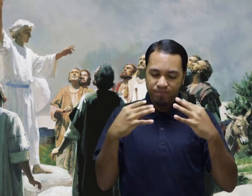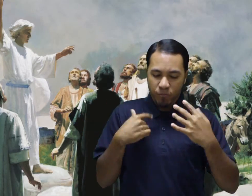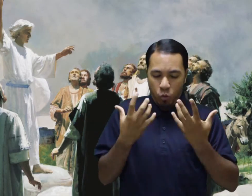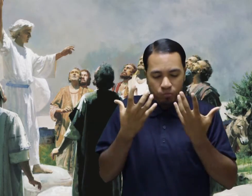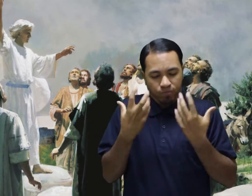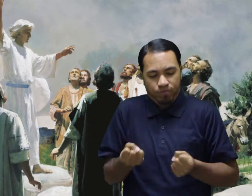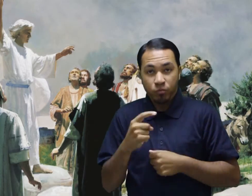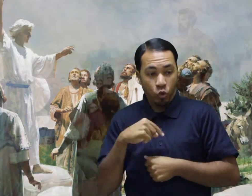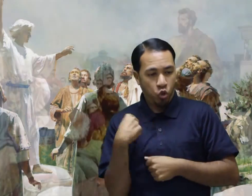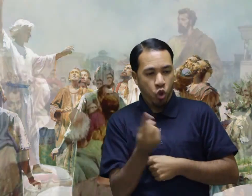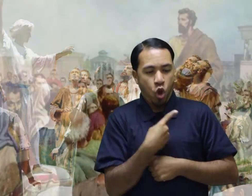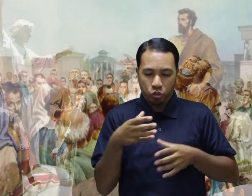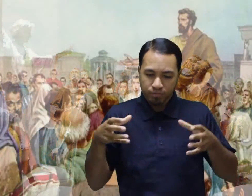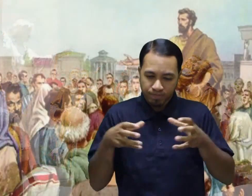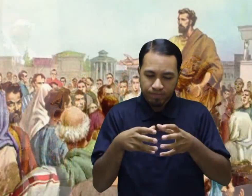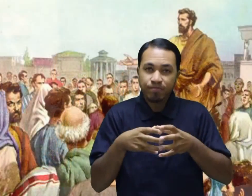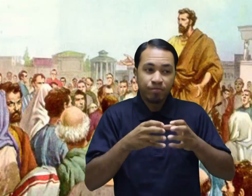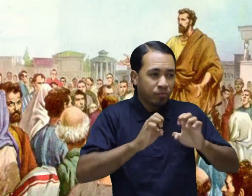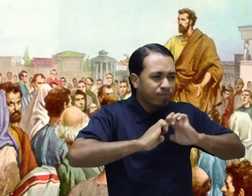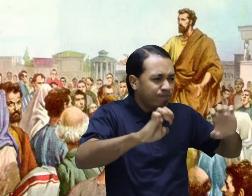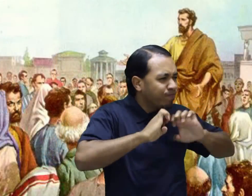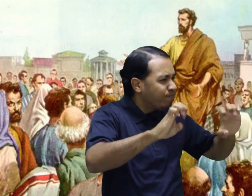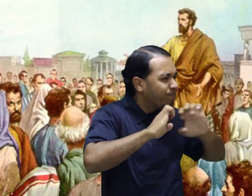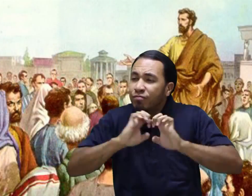Os discípulos decidiram pregar o evangelho.